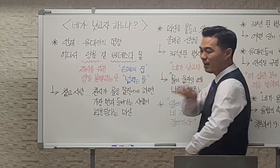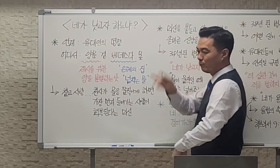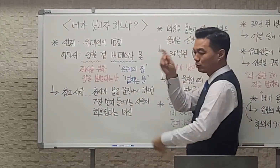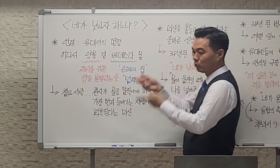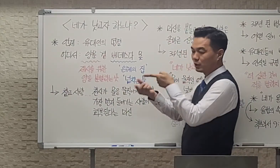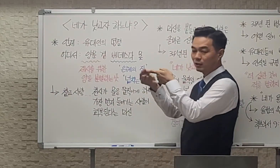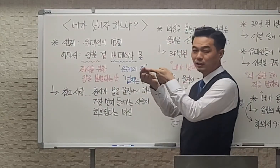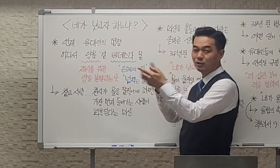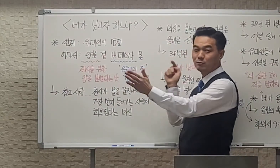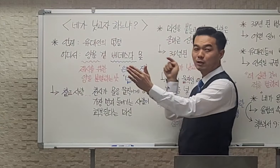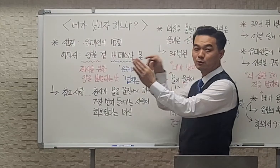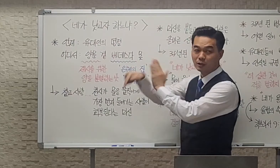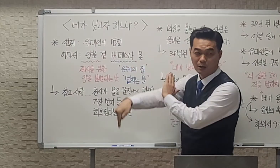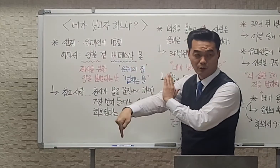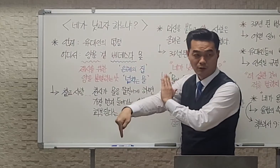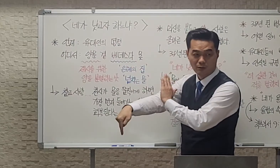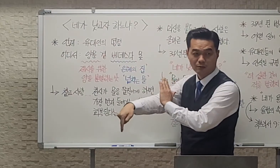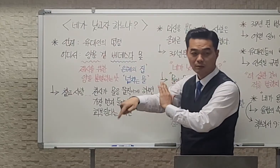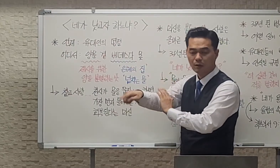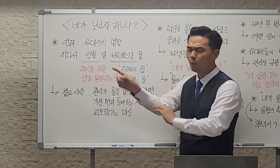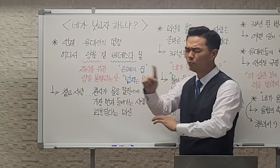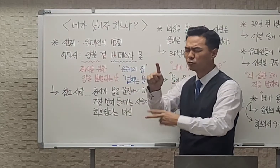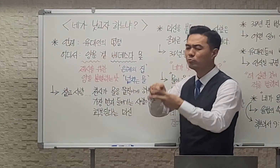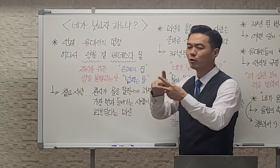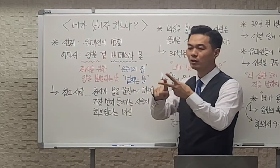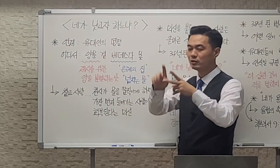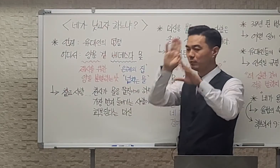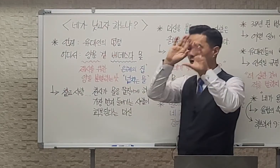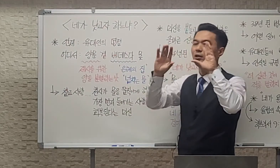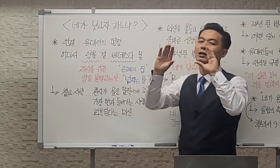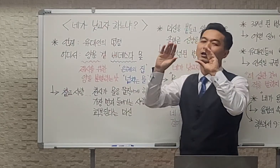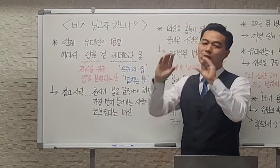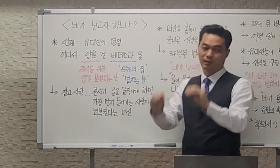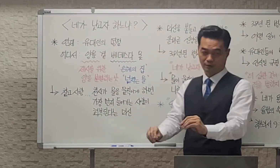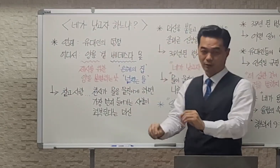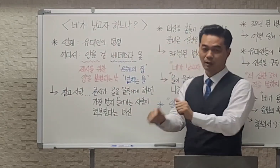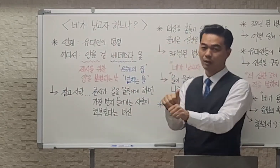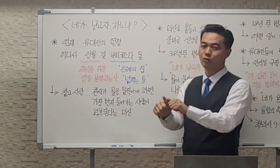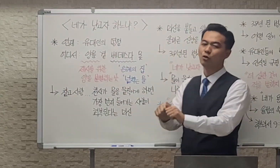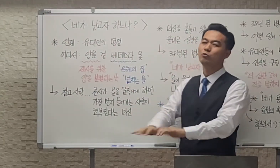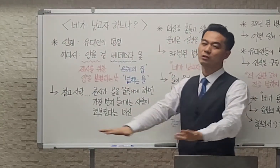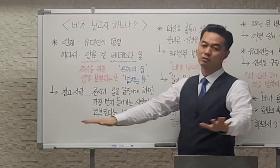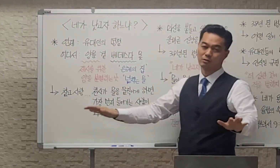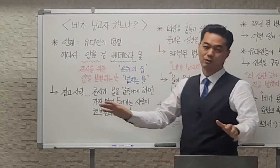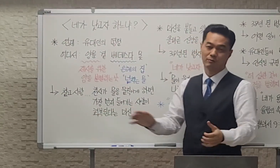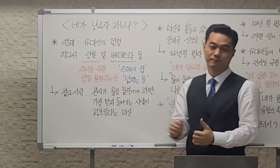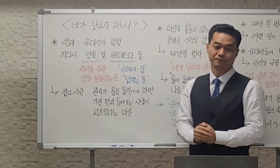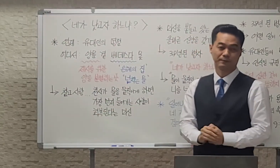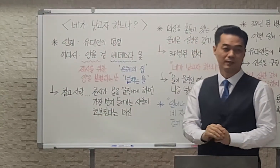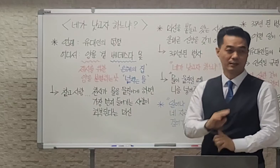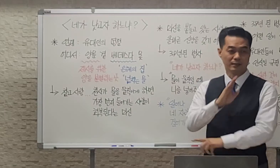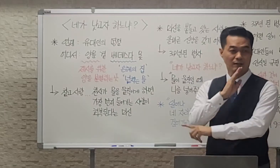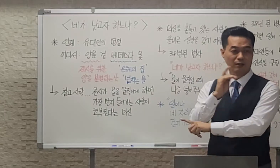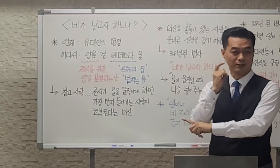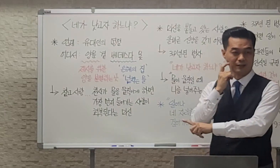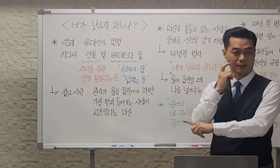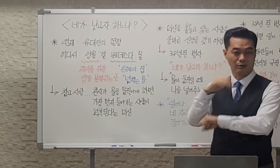먼저 도착하는 1등만 도착하면 무슨 병이든지 병이 낫더라라는 소문이 있었어요. 이 진짜일까 가짜일까요?